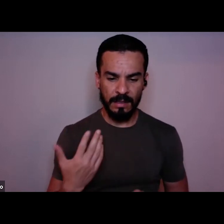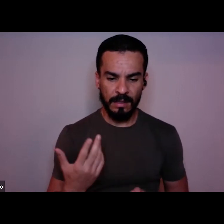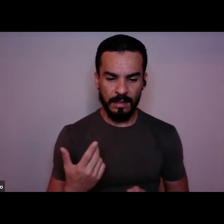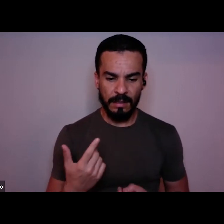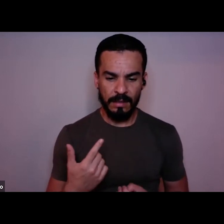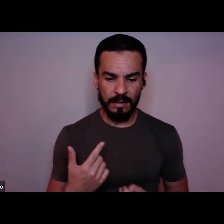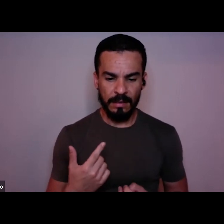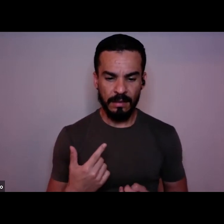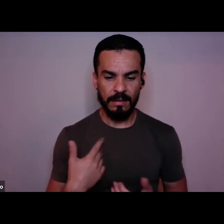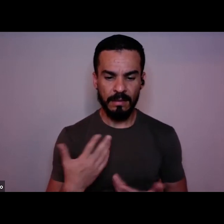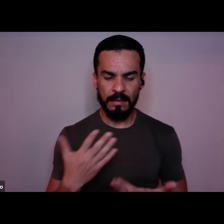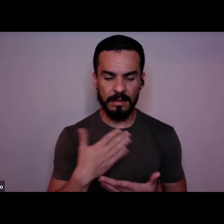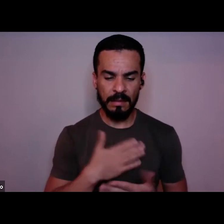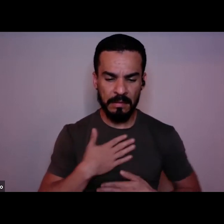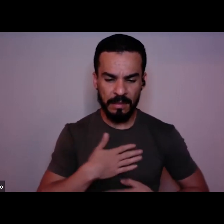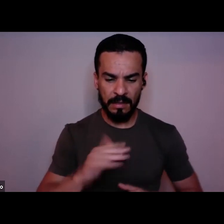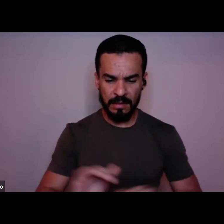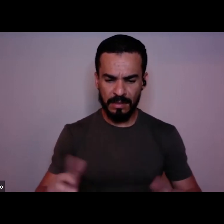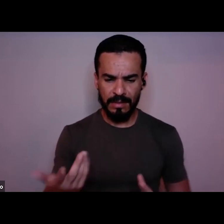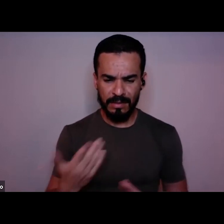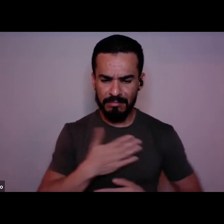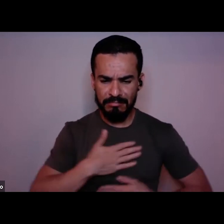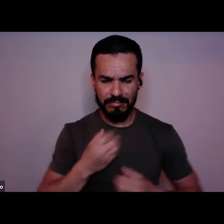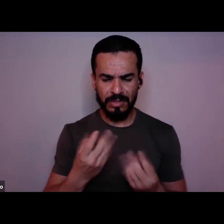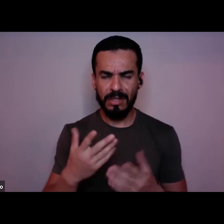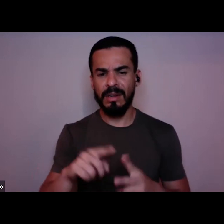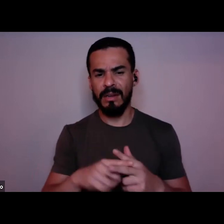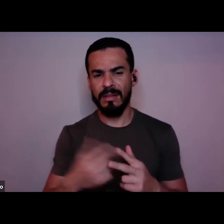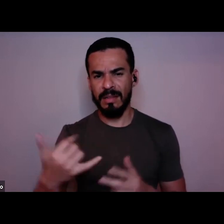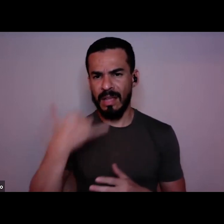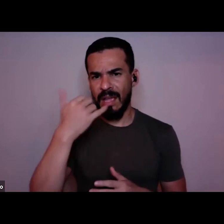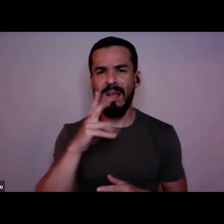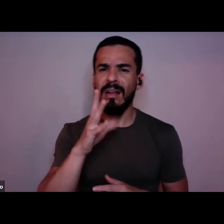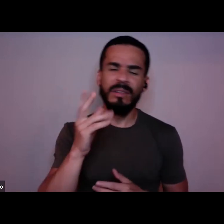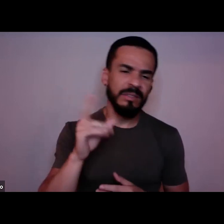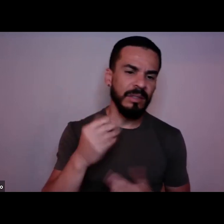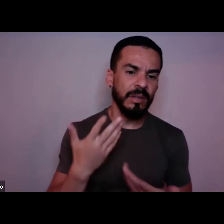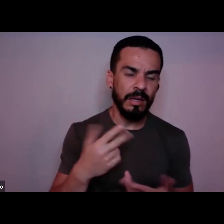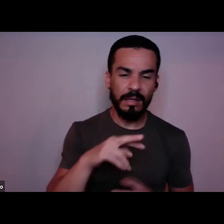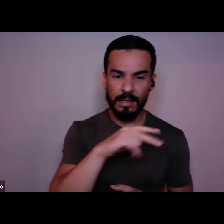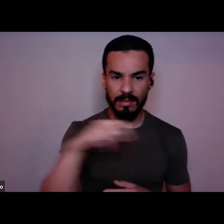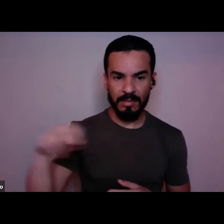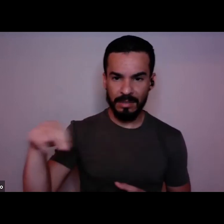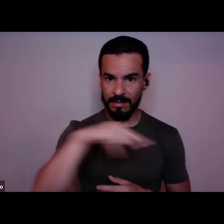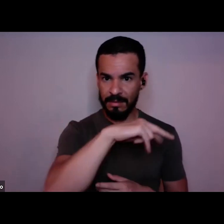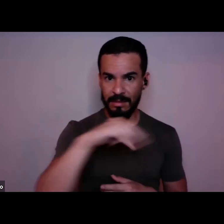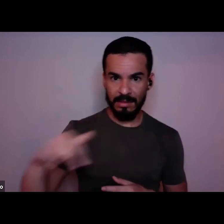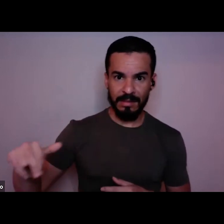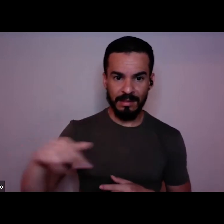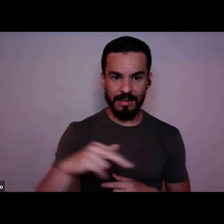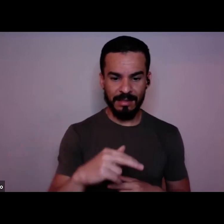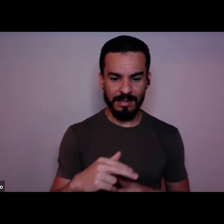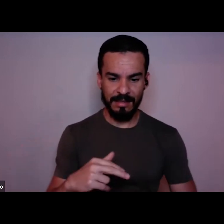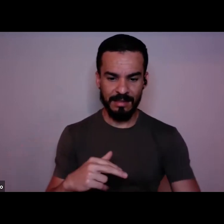divertidísimos a mí me encantan los niños porque empiezan a no no pero cómo y empiezan a caminar para allá y para acá